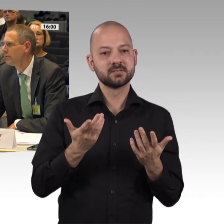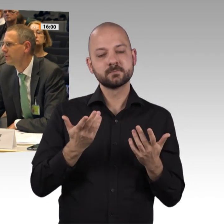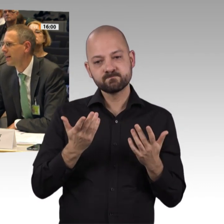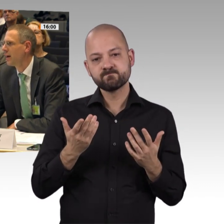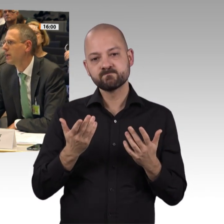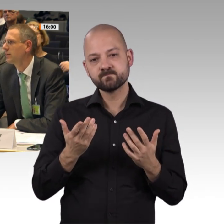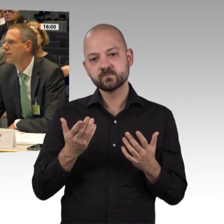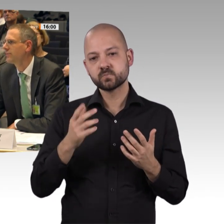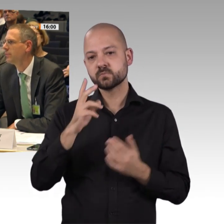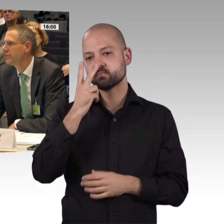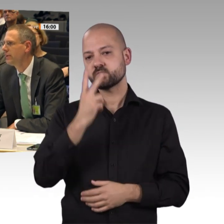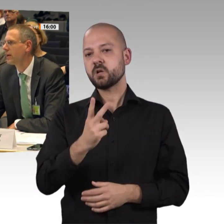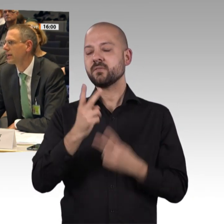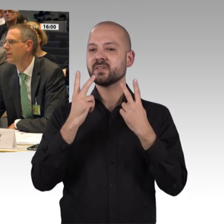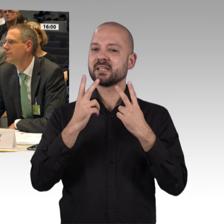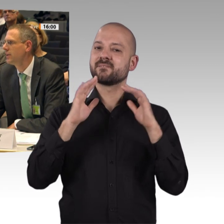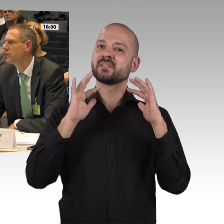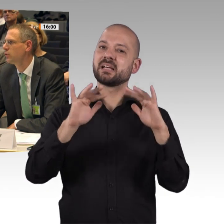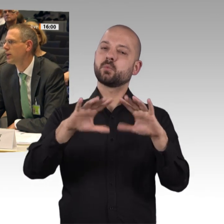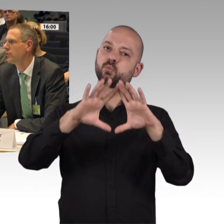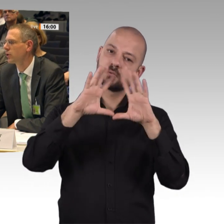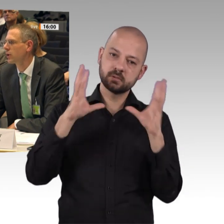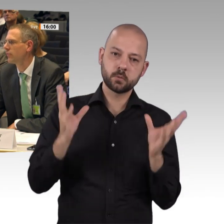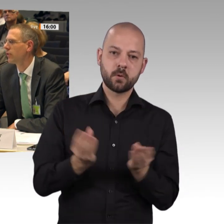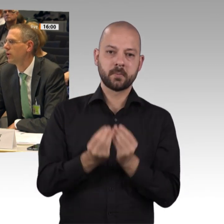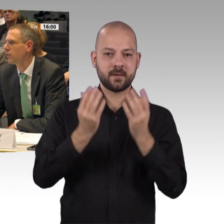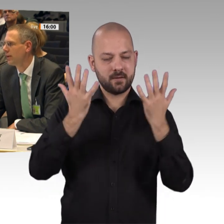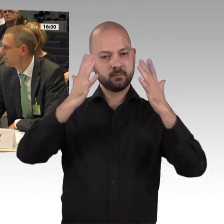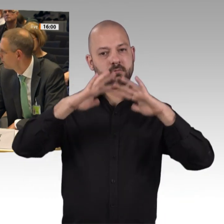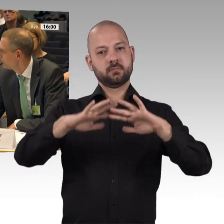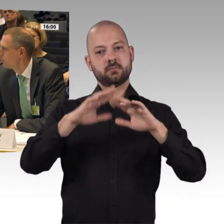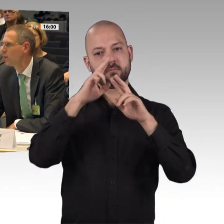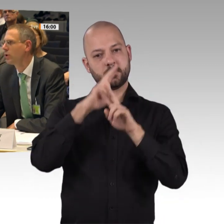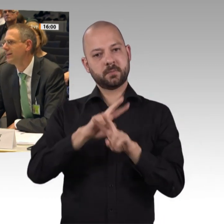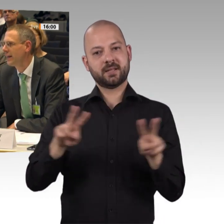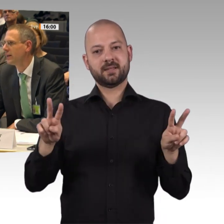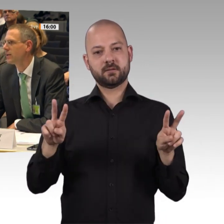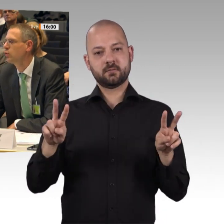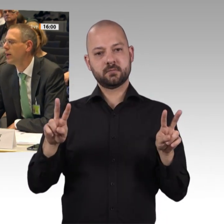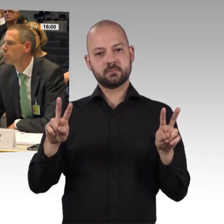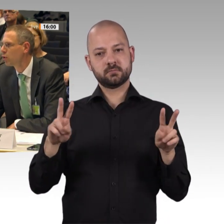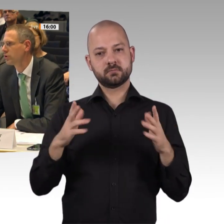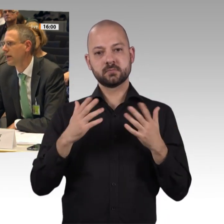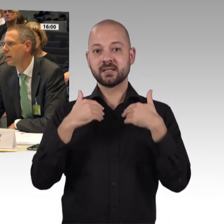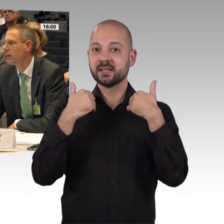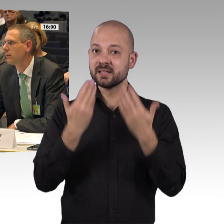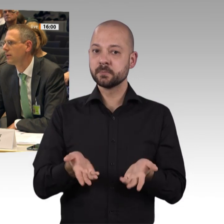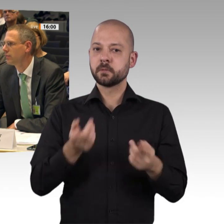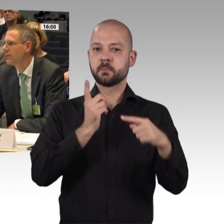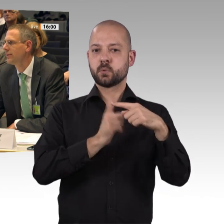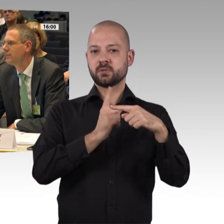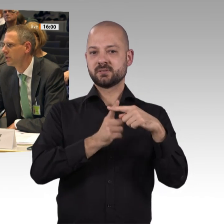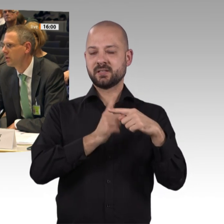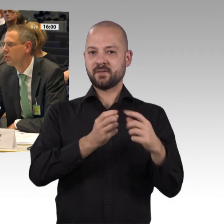dann muss man sich klar machen, dass der bisher realisierte Unterhaltsrückgriff von etwa 70 Millionen jährlich nur ein Bruchteil